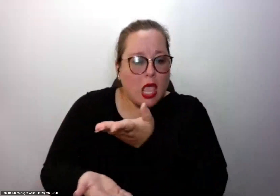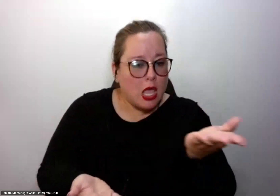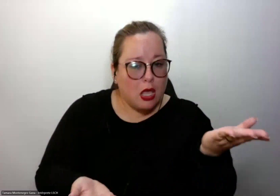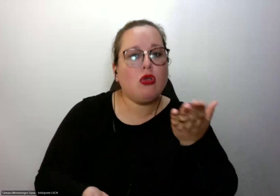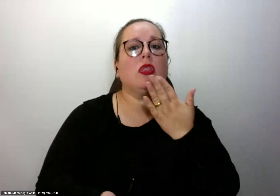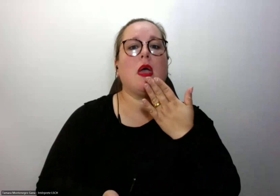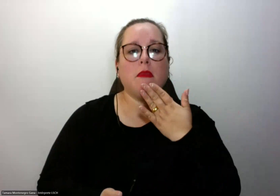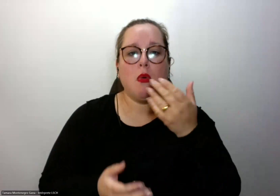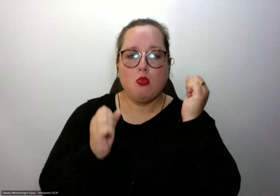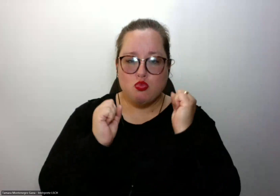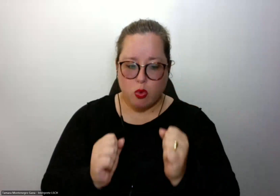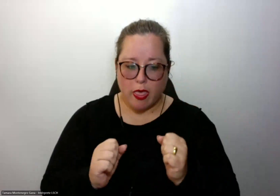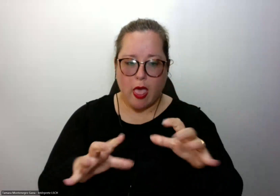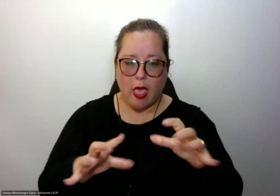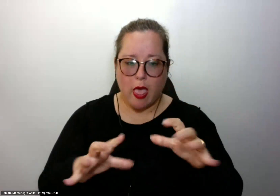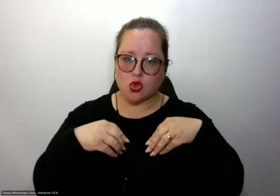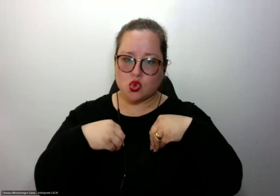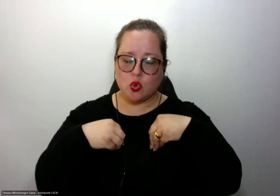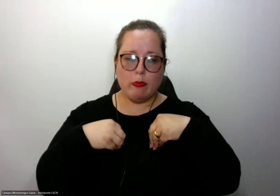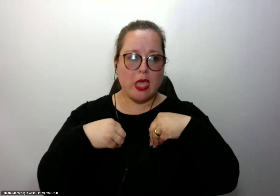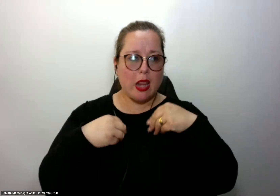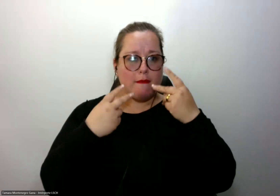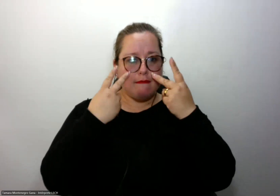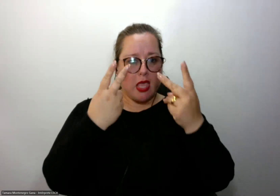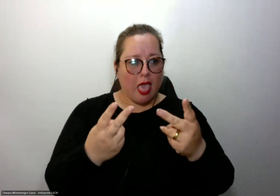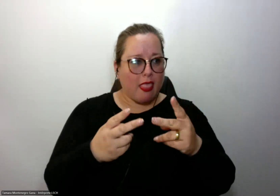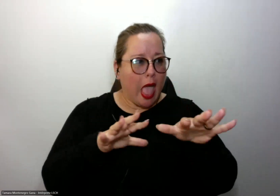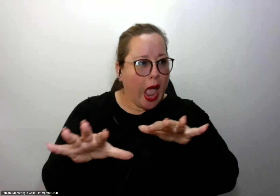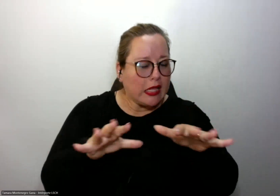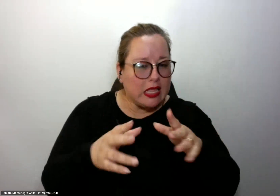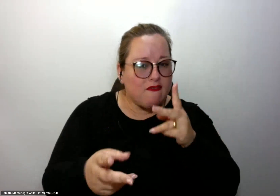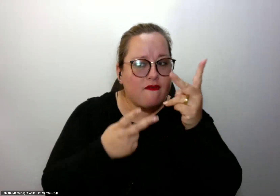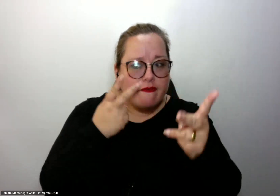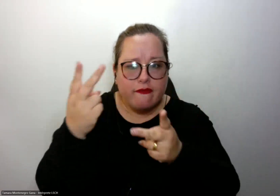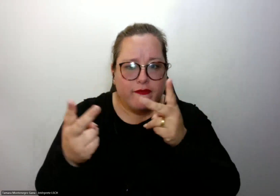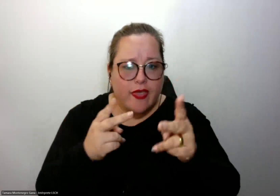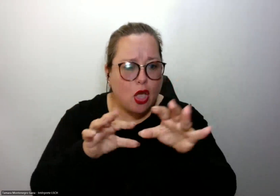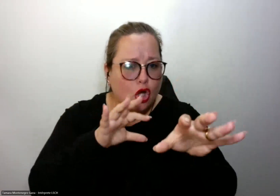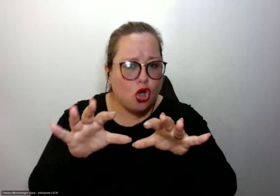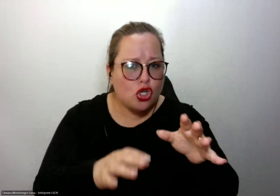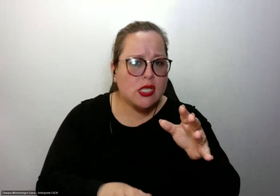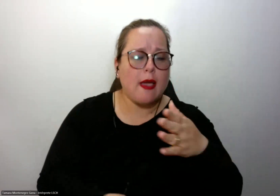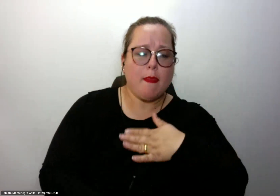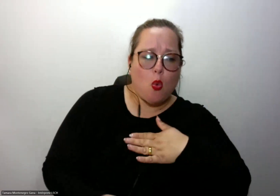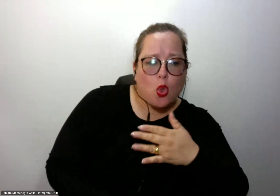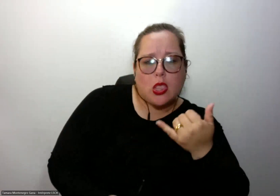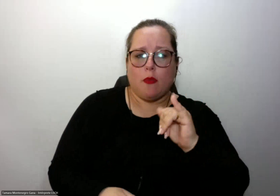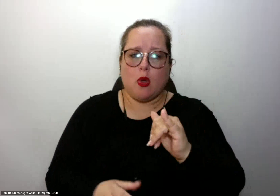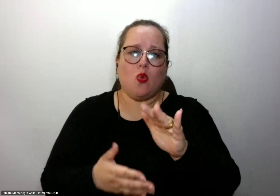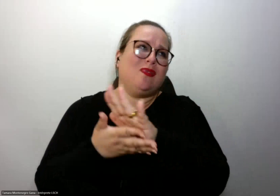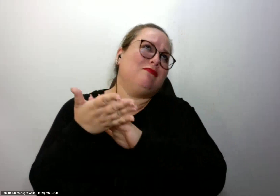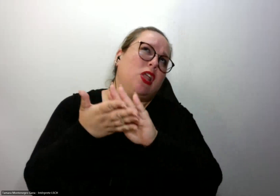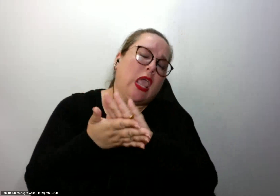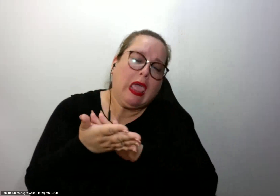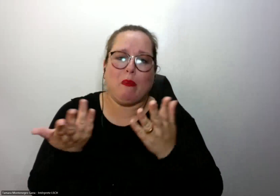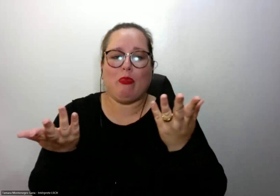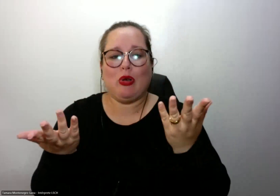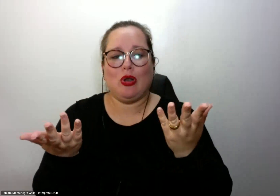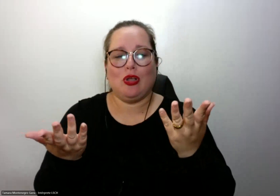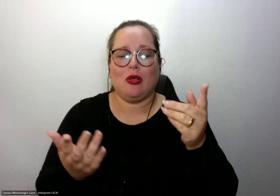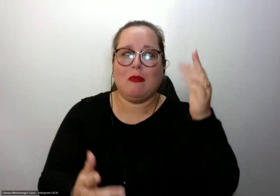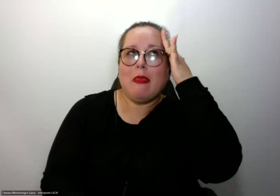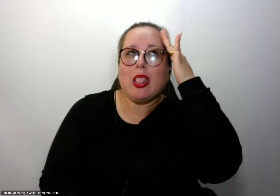también asuman una mirada activa frente a esto. Por ejemplo, me viene